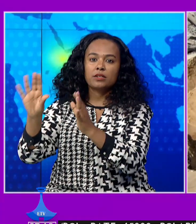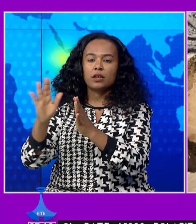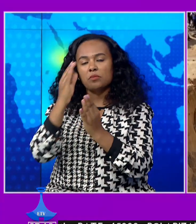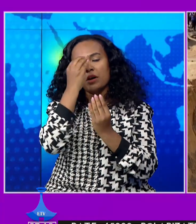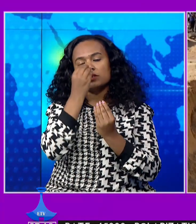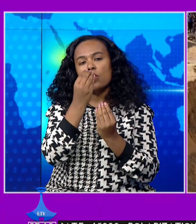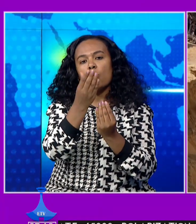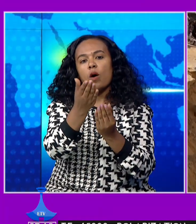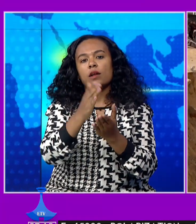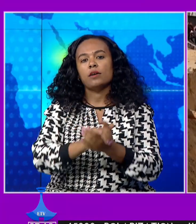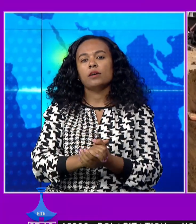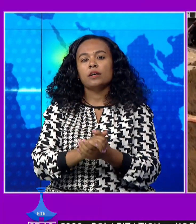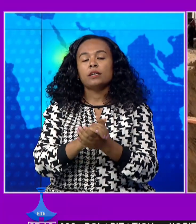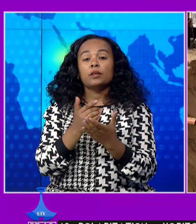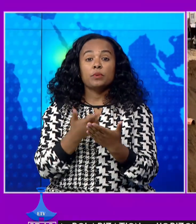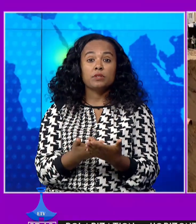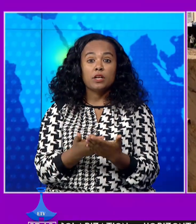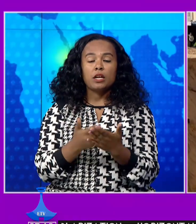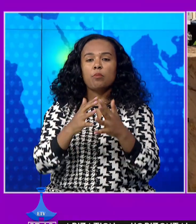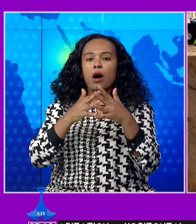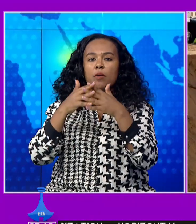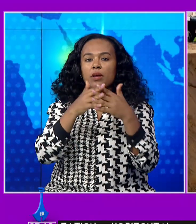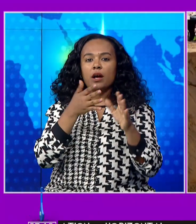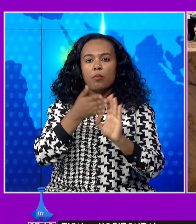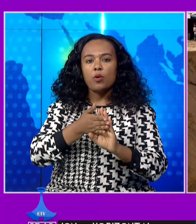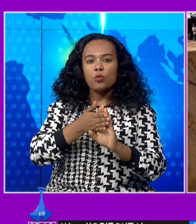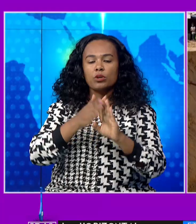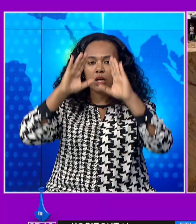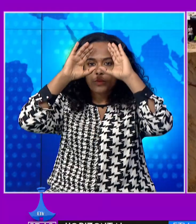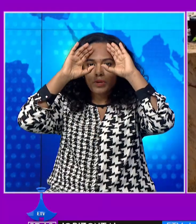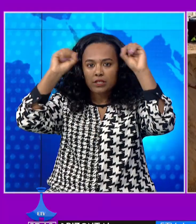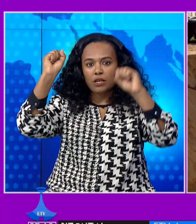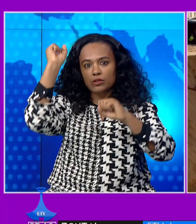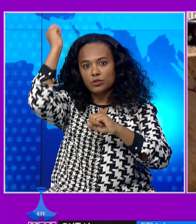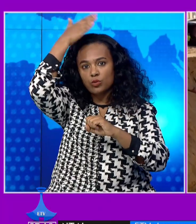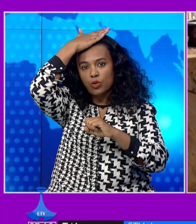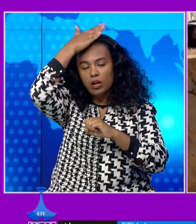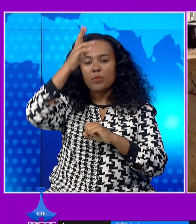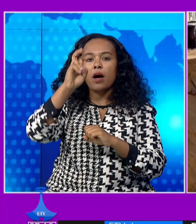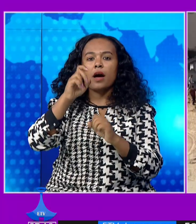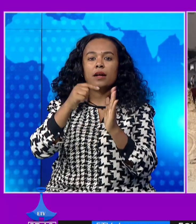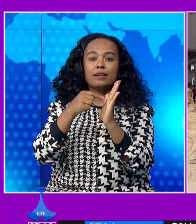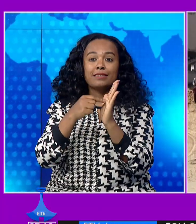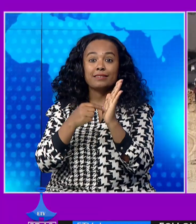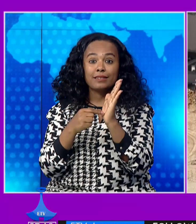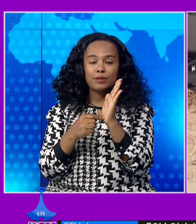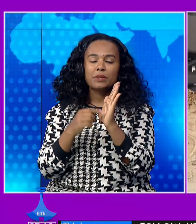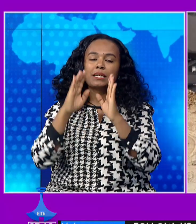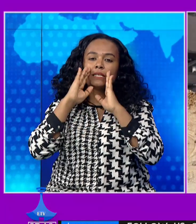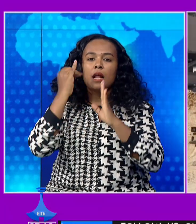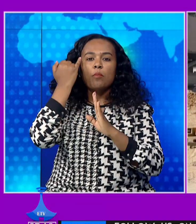አስታውቋል። ይህ በእንዲህ እንዳለ በአሜሪካ በኩል የፕሬዚደንት ዶናልድ ትራምፕ ባለ 20 ነጥብ የሰላም